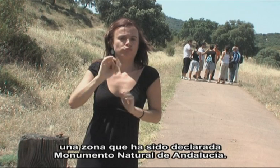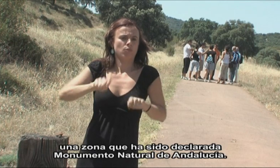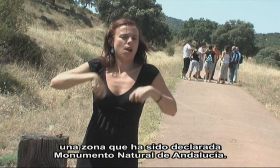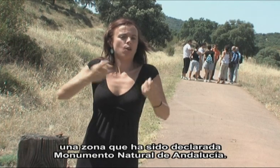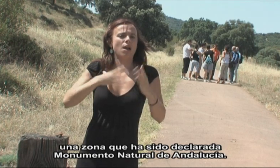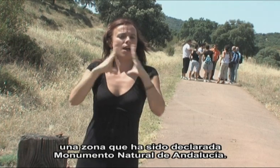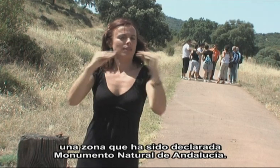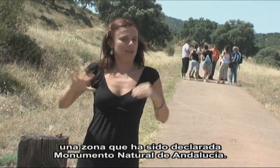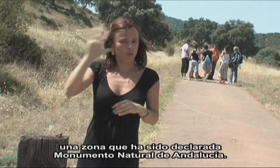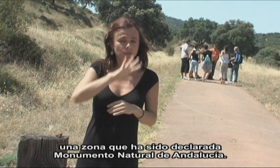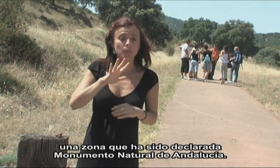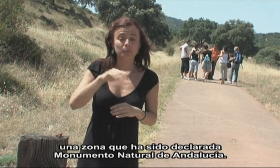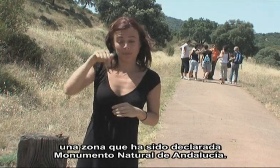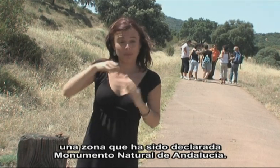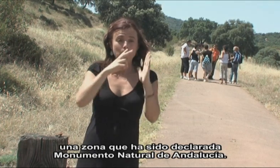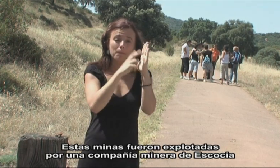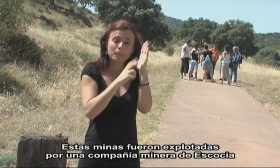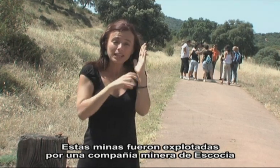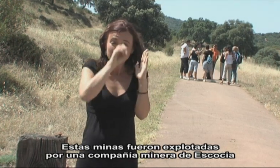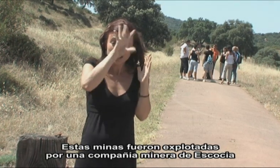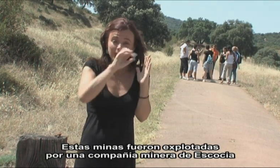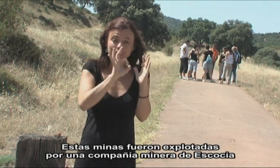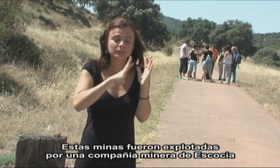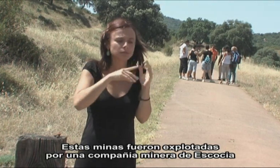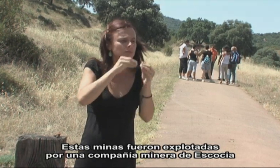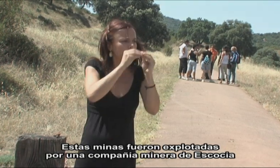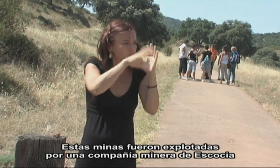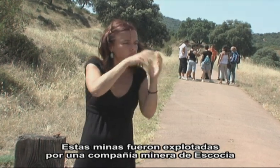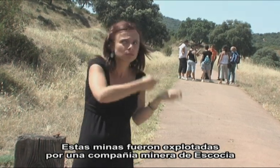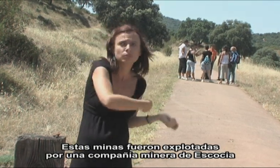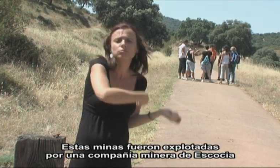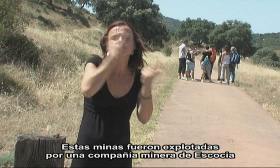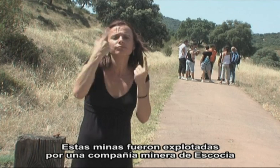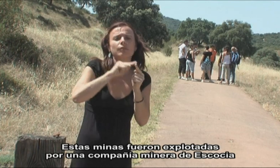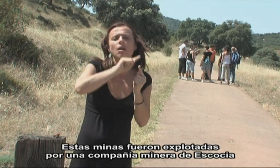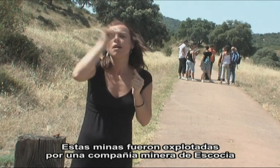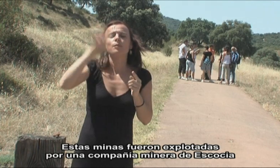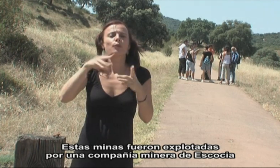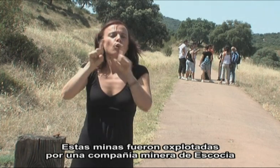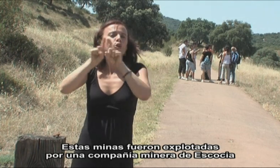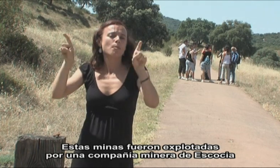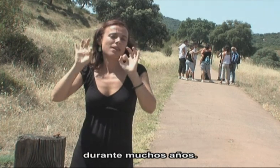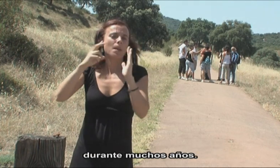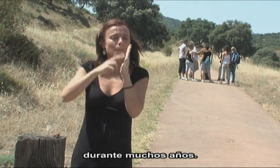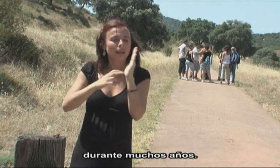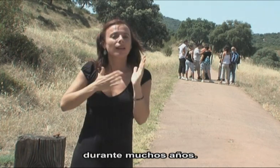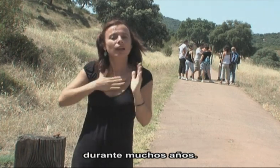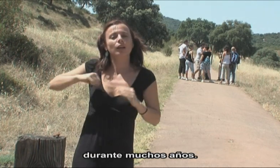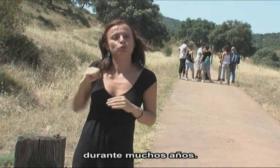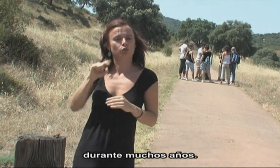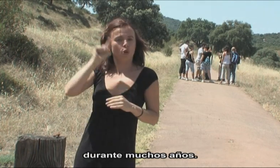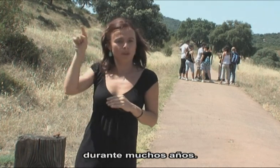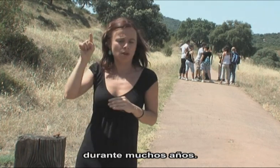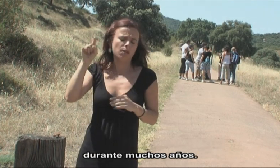Andalucía. Estas minas fueron explotadas por una compañía minera de Escocia durante muchos